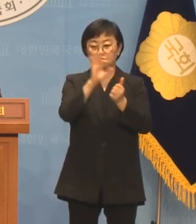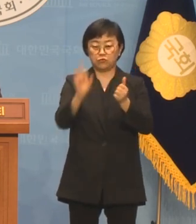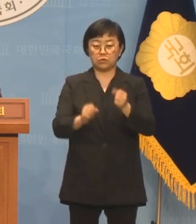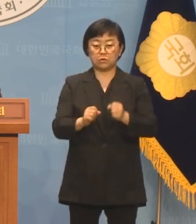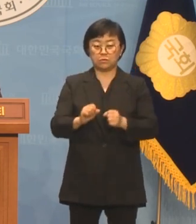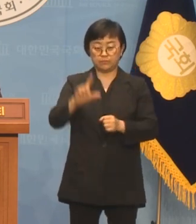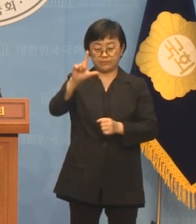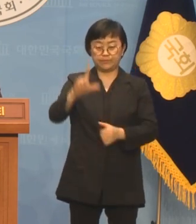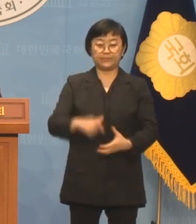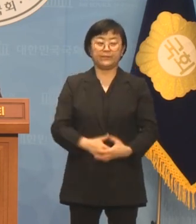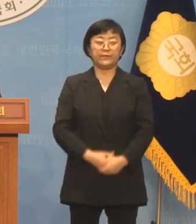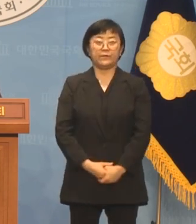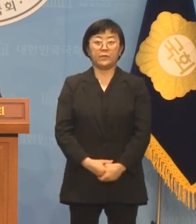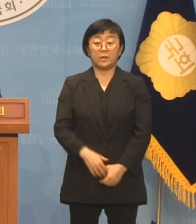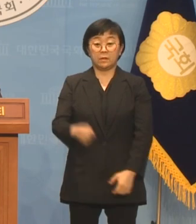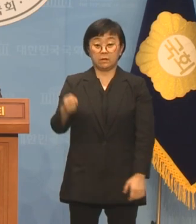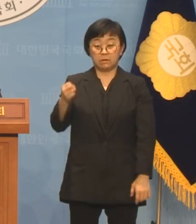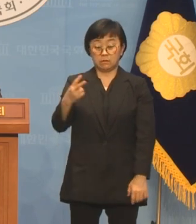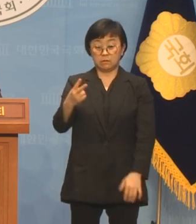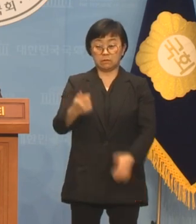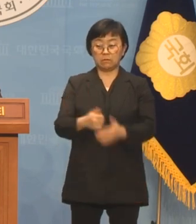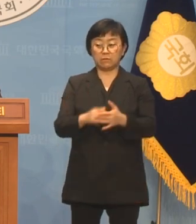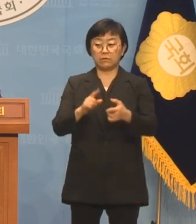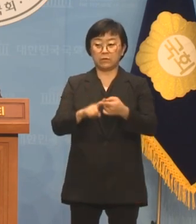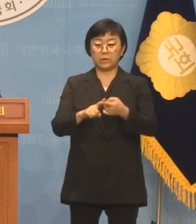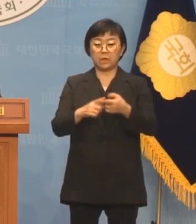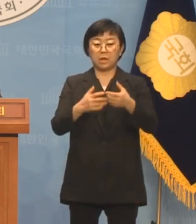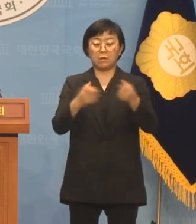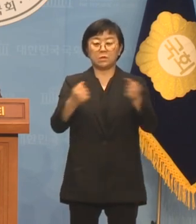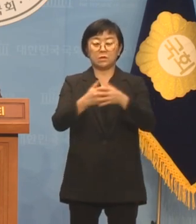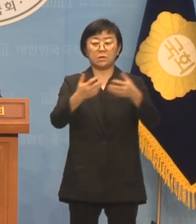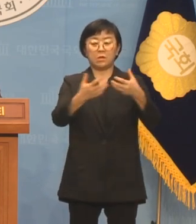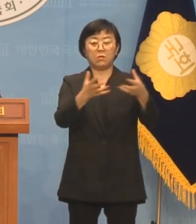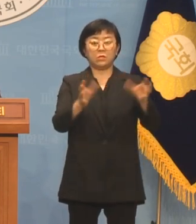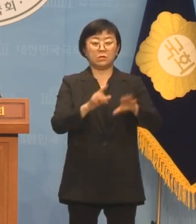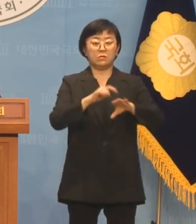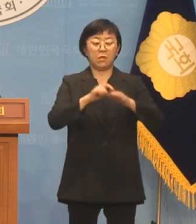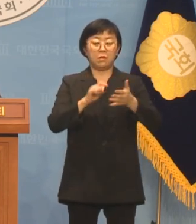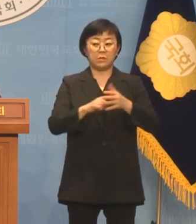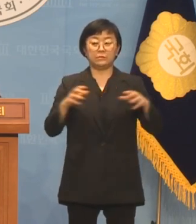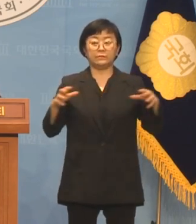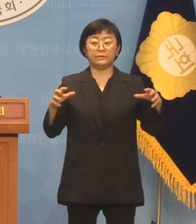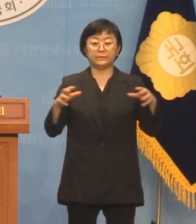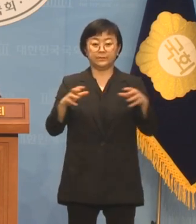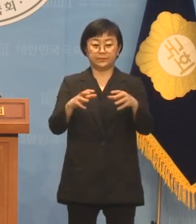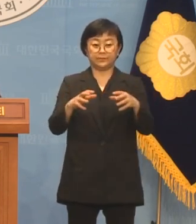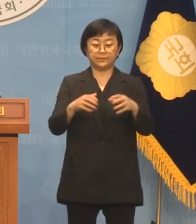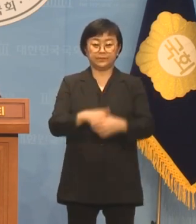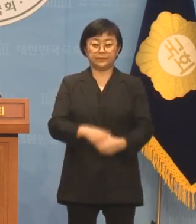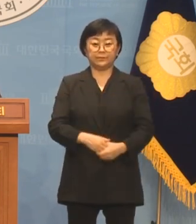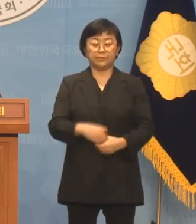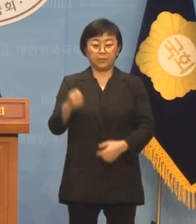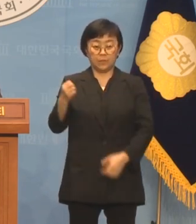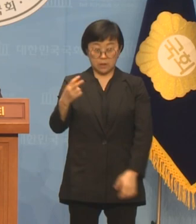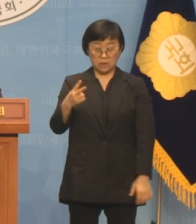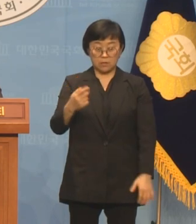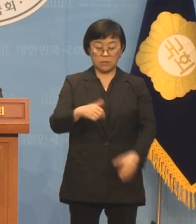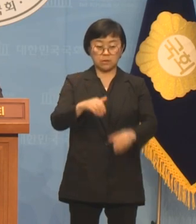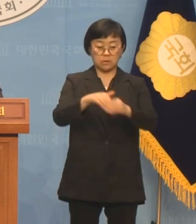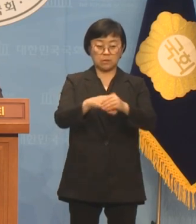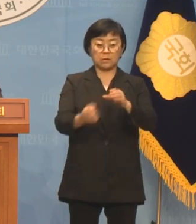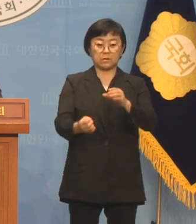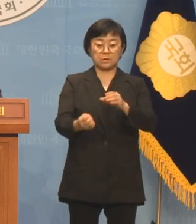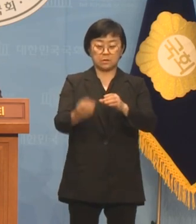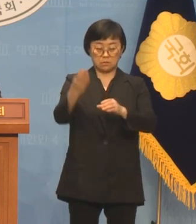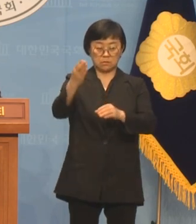시작했습니다. 그리고 4분 오열되었던 당원분들이 한마음으로 뭉쳐서 다시 한번 총선